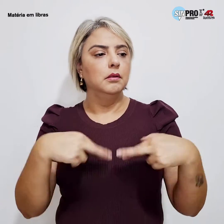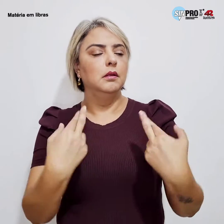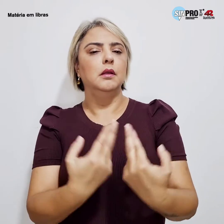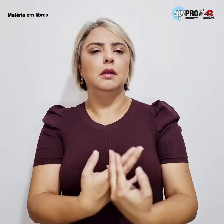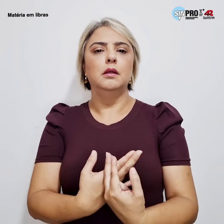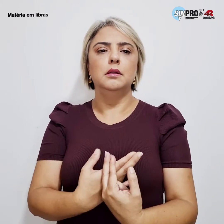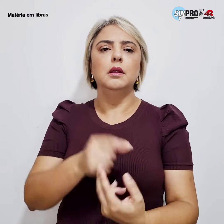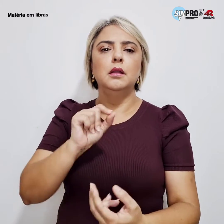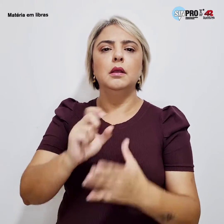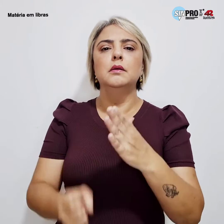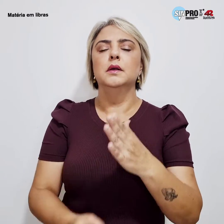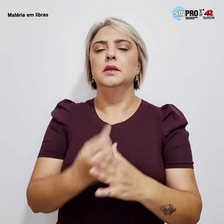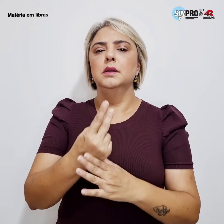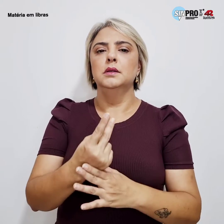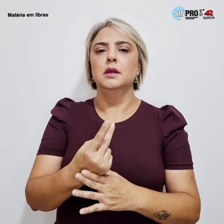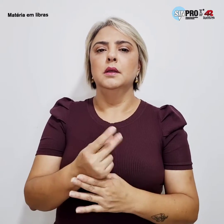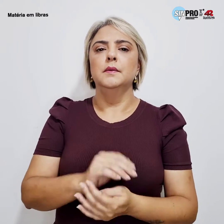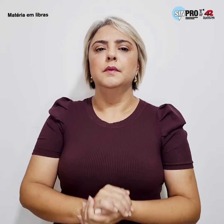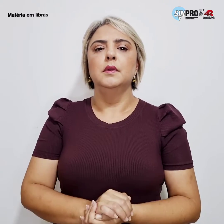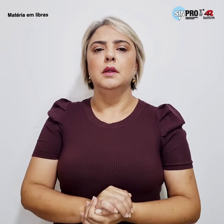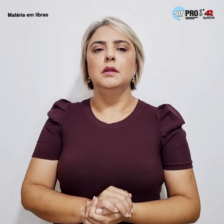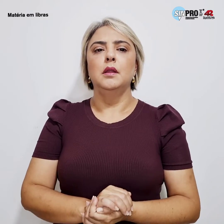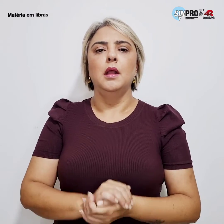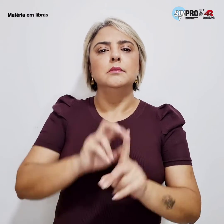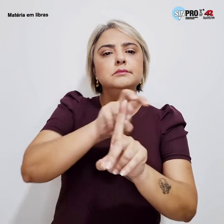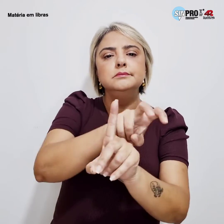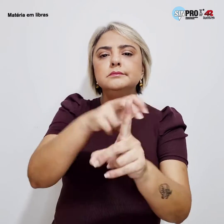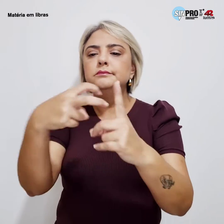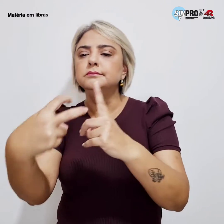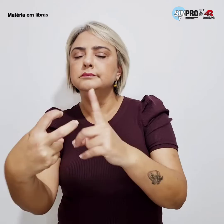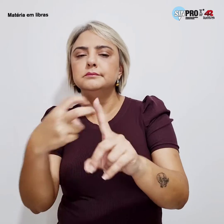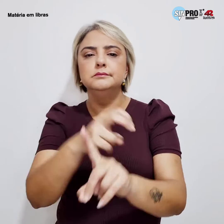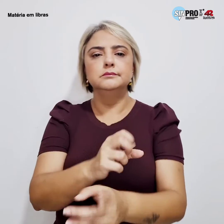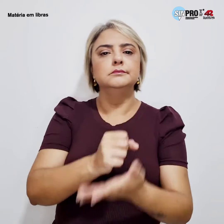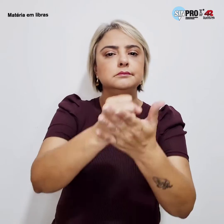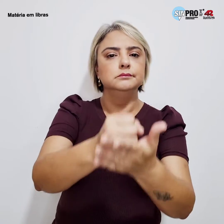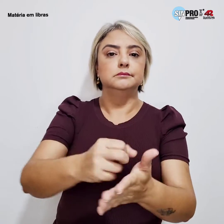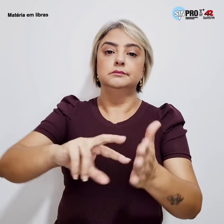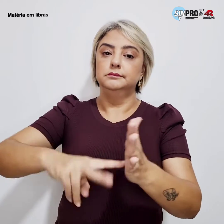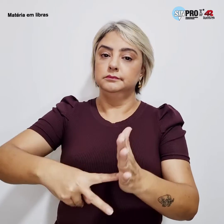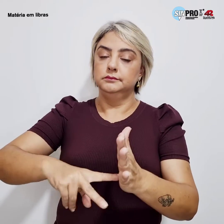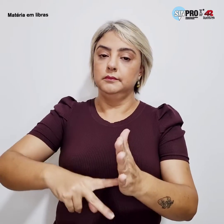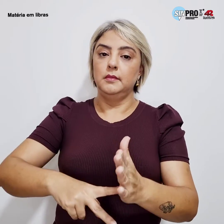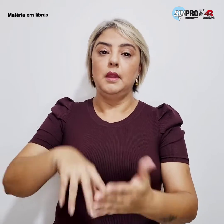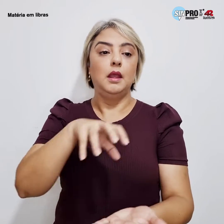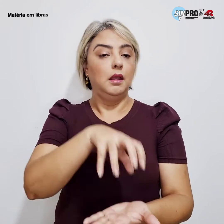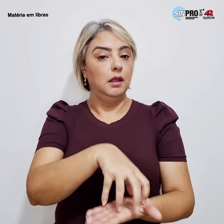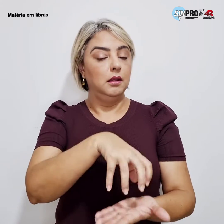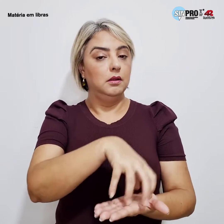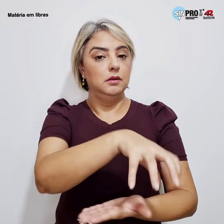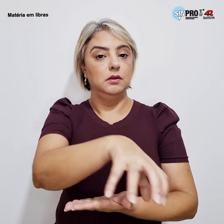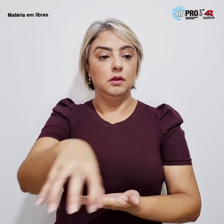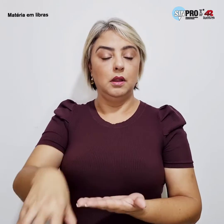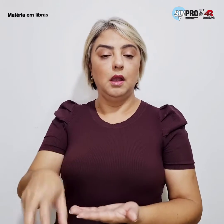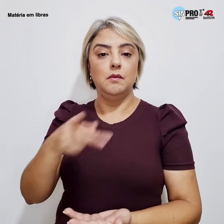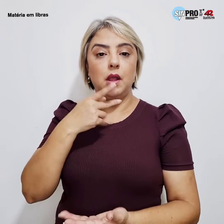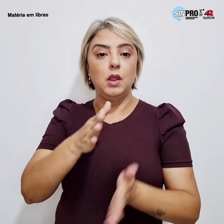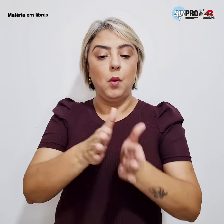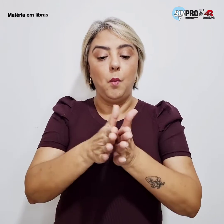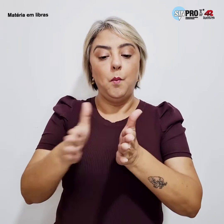que aconteceram com intermediação e apoio do Simpro. A regional estabeleceu um prazo para que